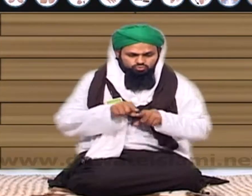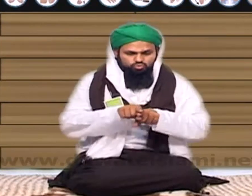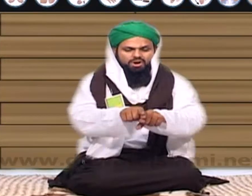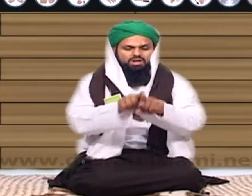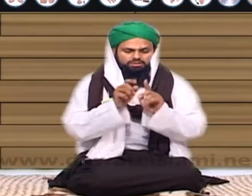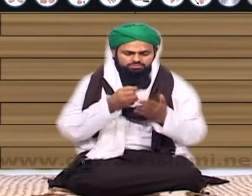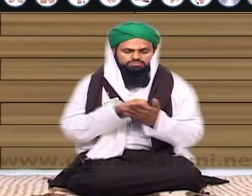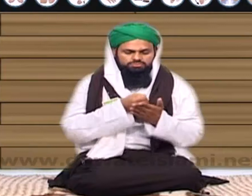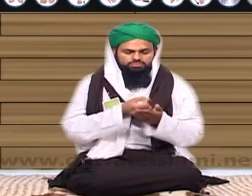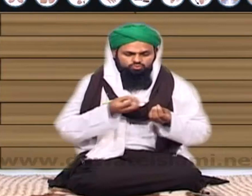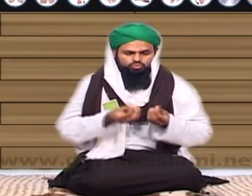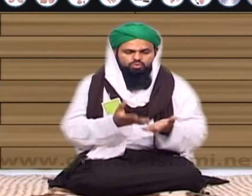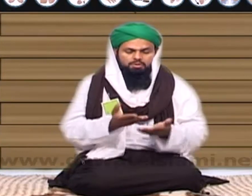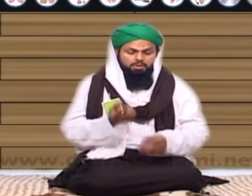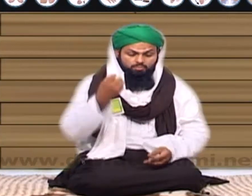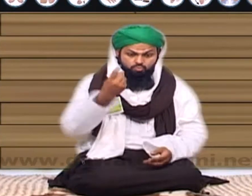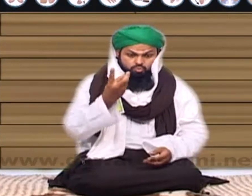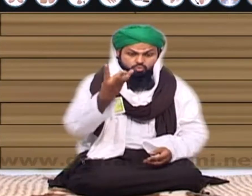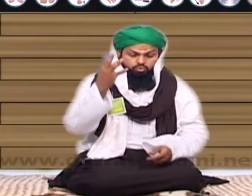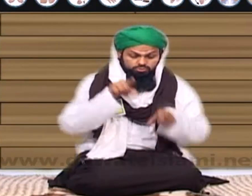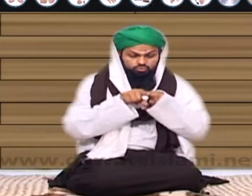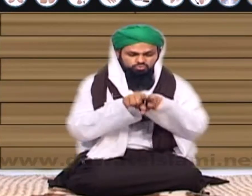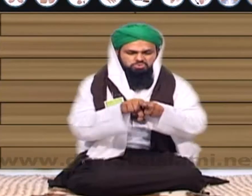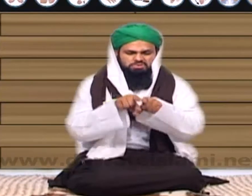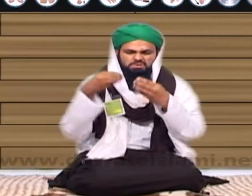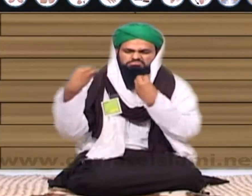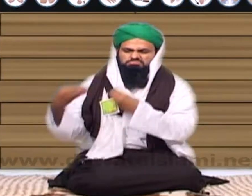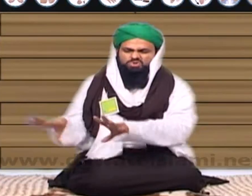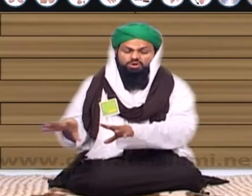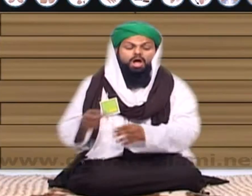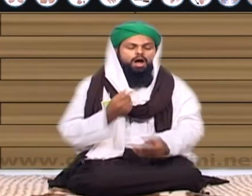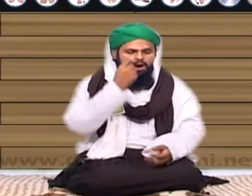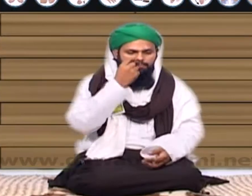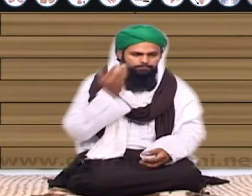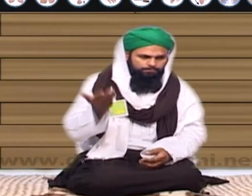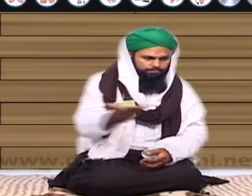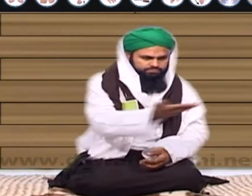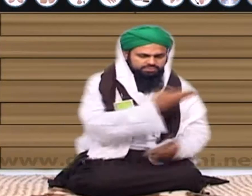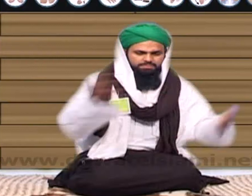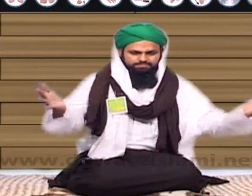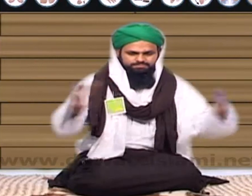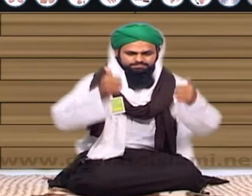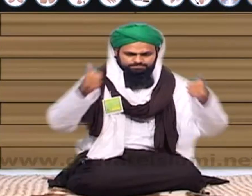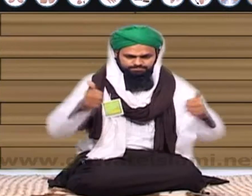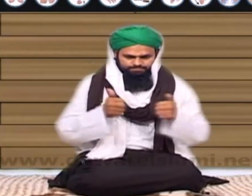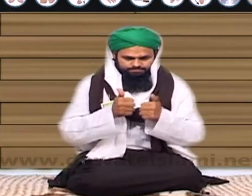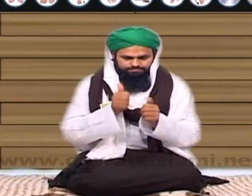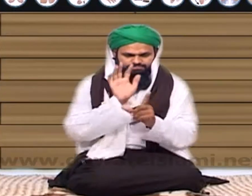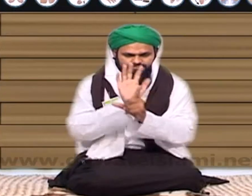بے شمار سنتیں کہ جو آج بدقسمتی سے ہم سے چھوٹ گئی۔ ہم یہاں آتے رہیں گے، ملتے رہیں گے، جلتے